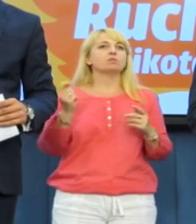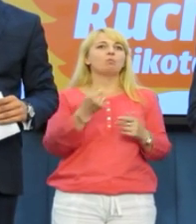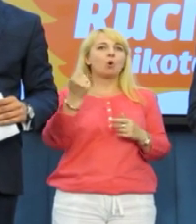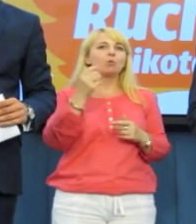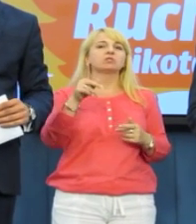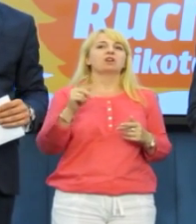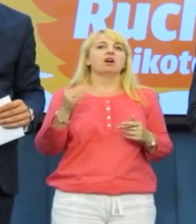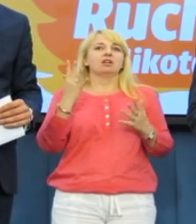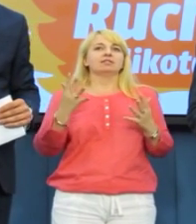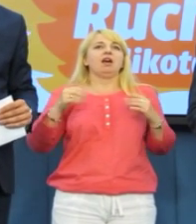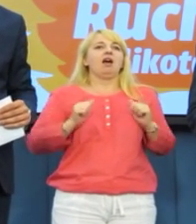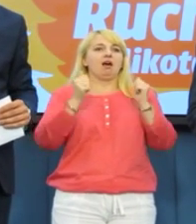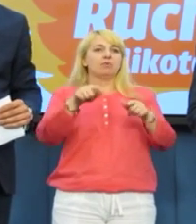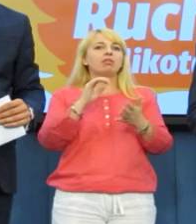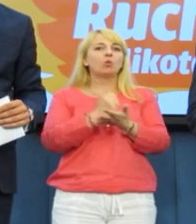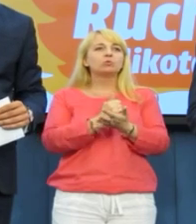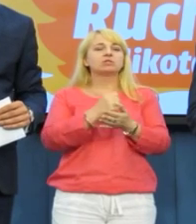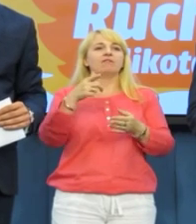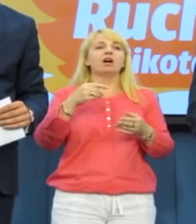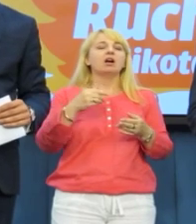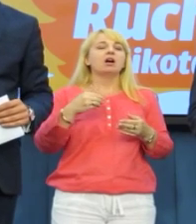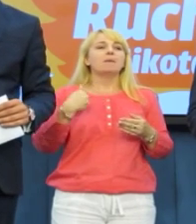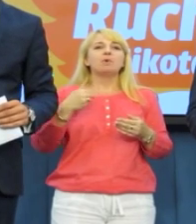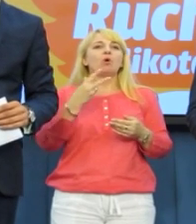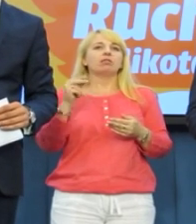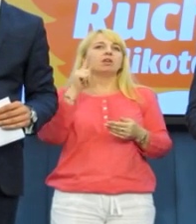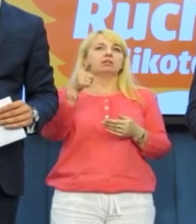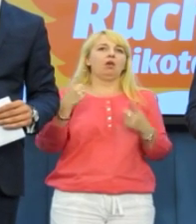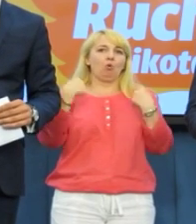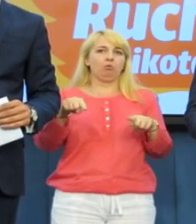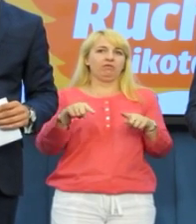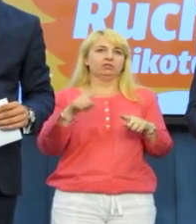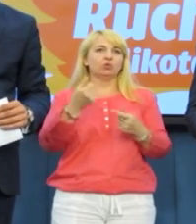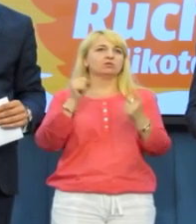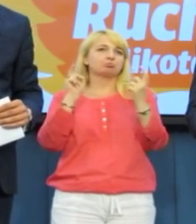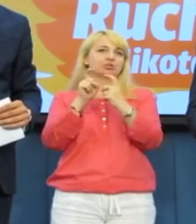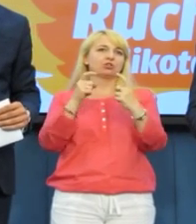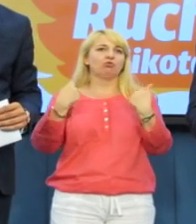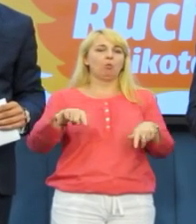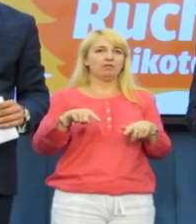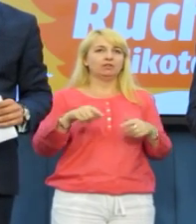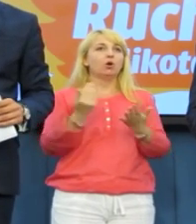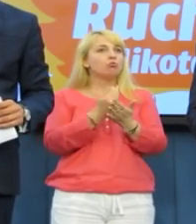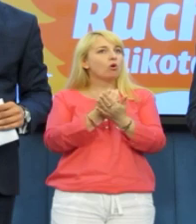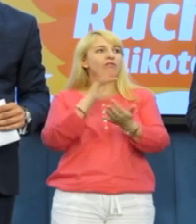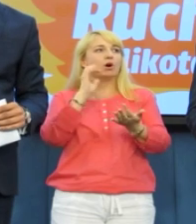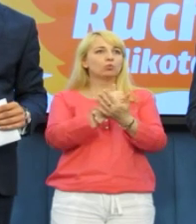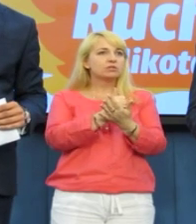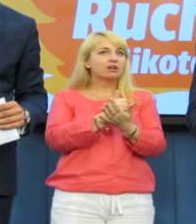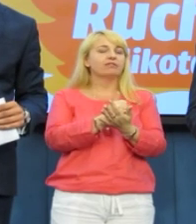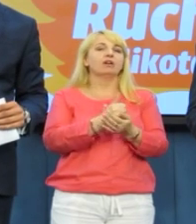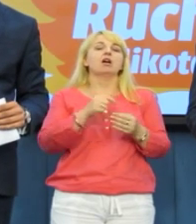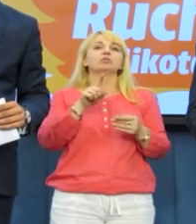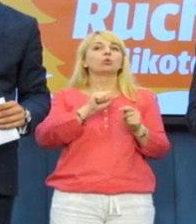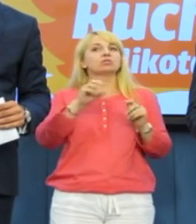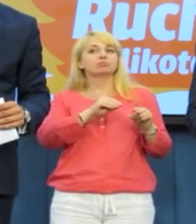dawno zatraciła charakter obywatelskości i jest, tak jak to wielu powtarza, antyobywatelska. Nowa ustawa między innymi